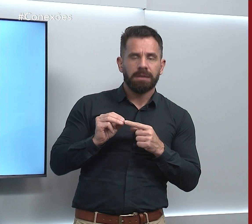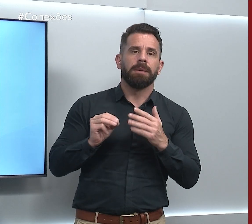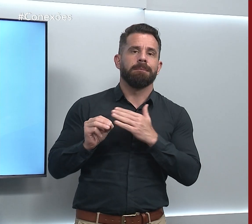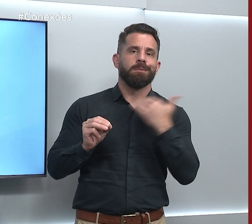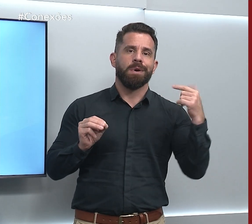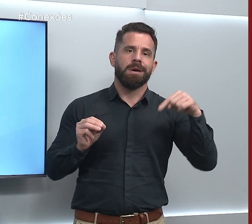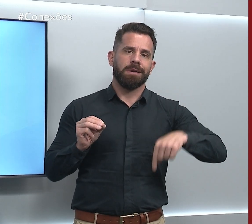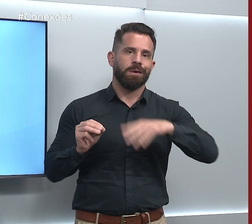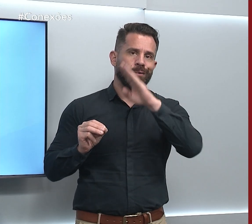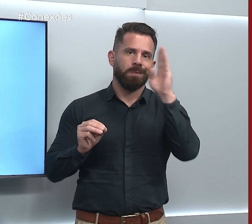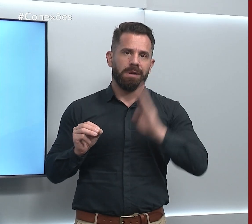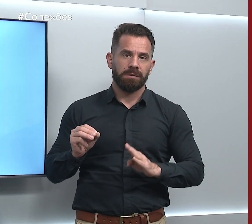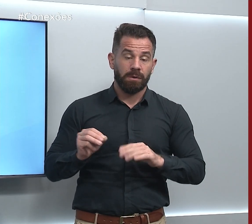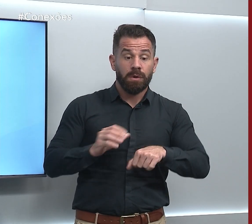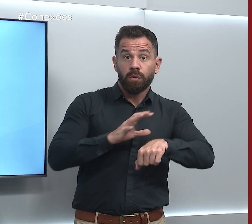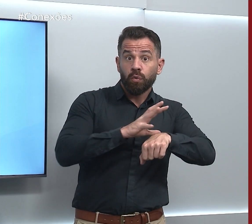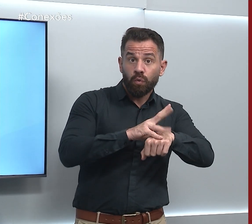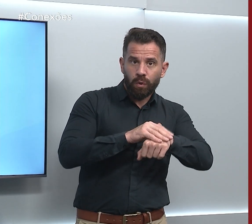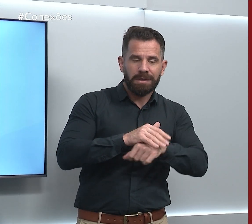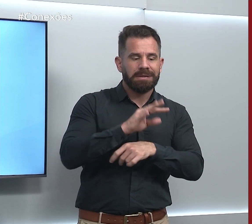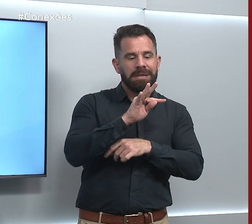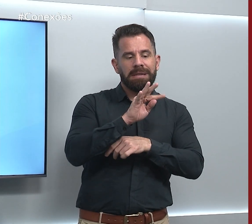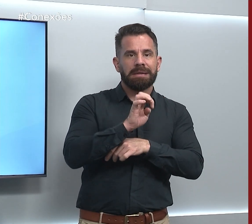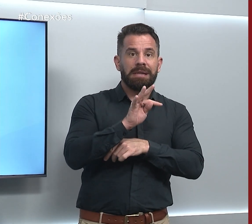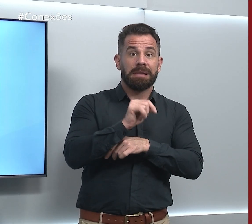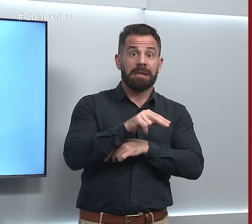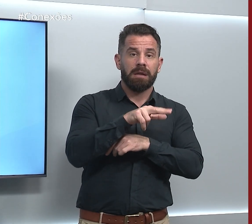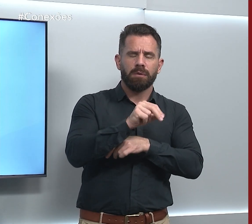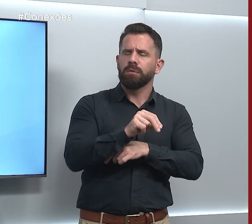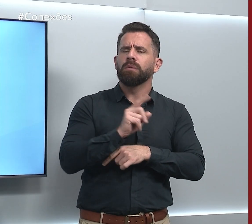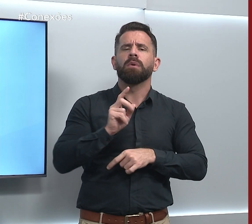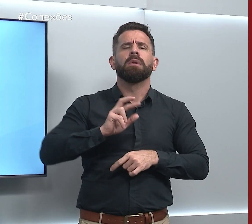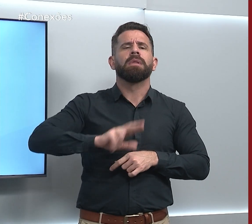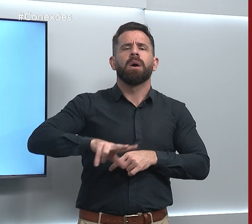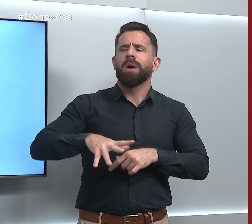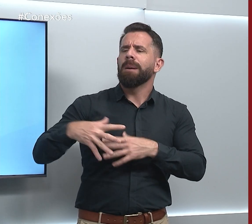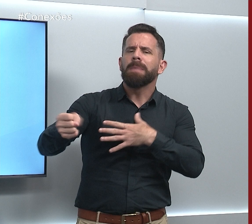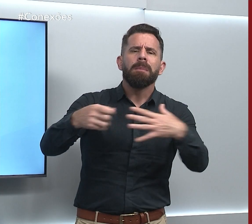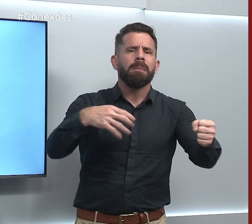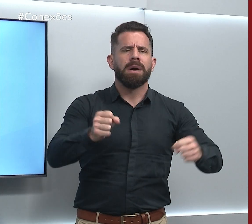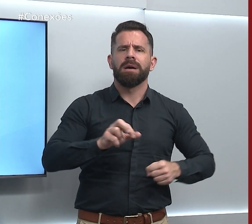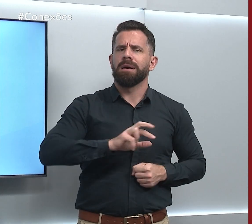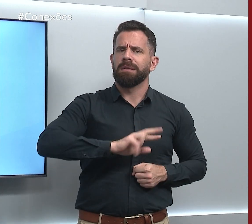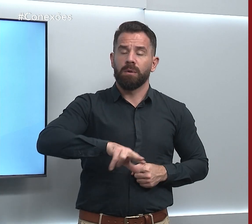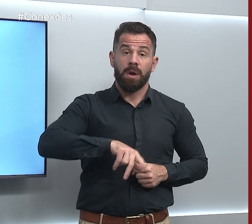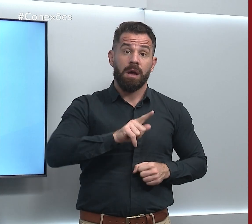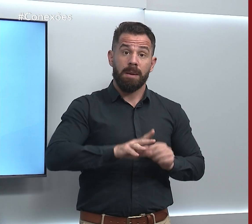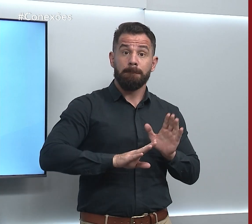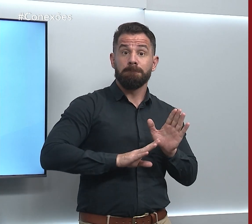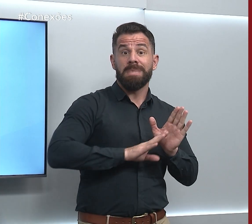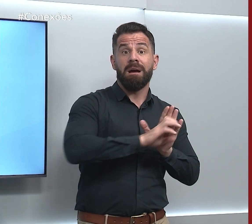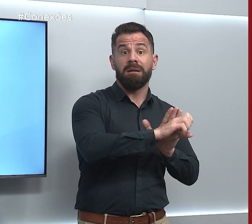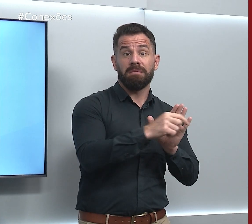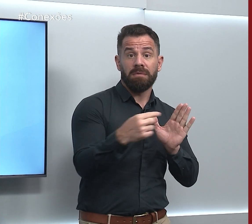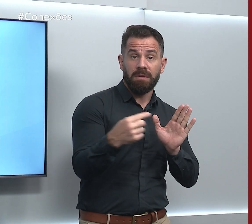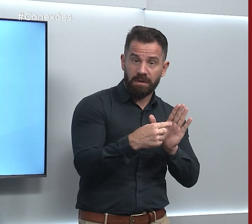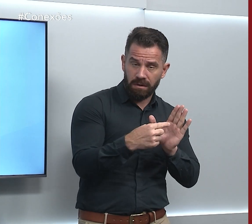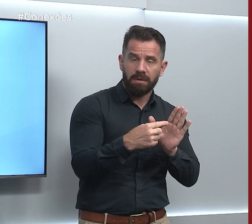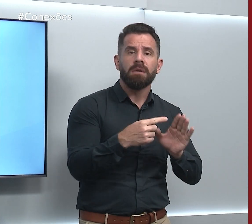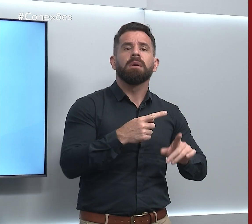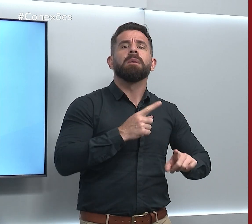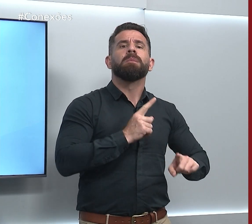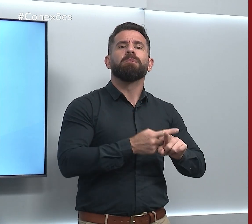Saúde. O tétano é uma doença não contagiosa. Ela é causada por uma bactéria que se desenvolve